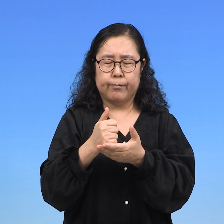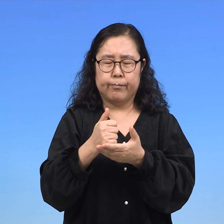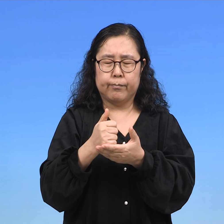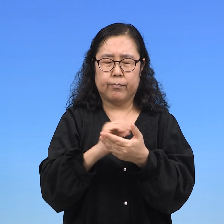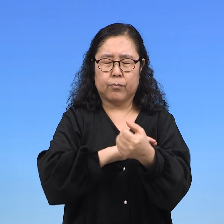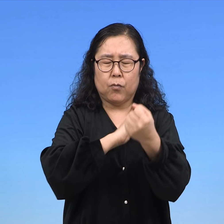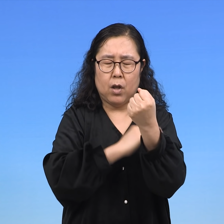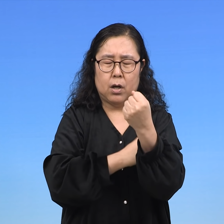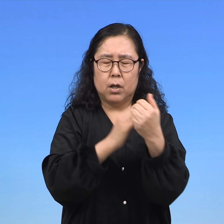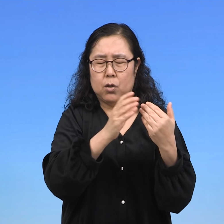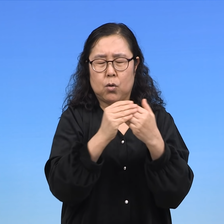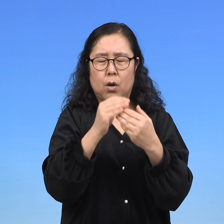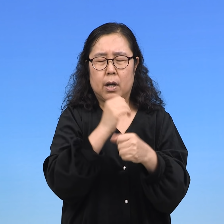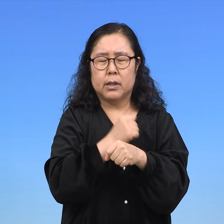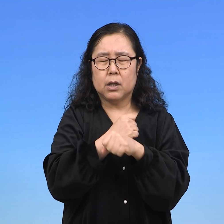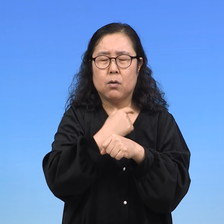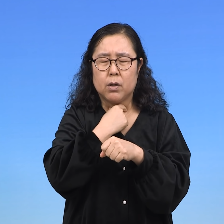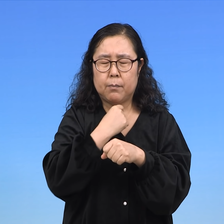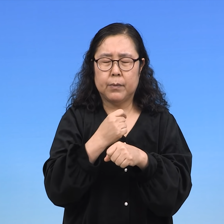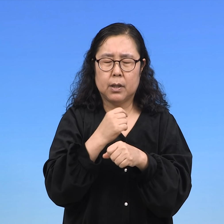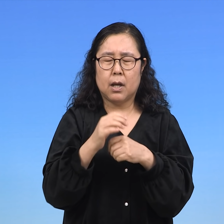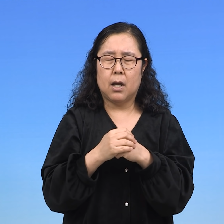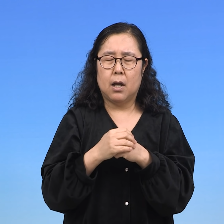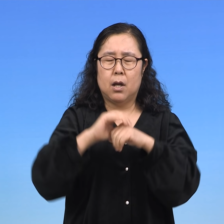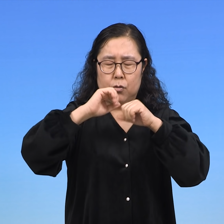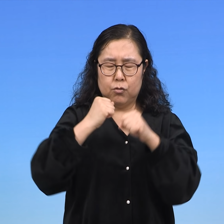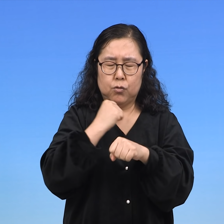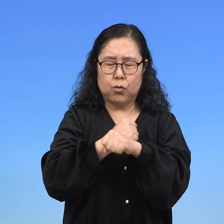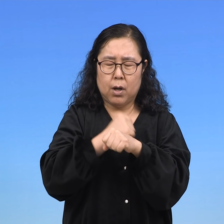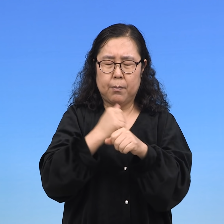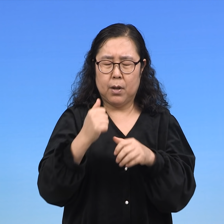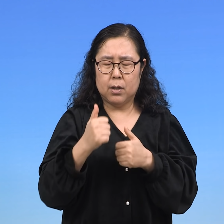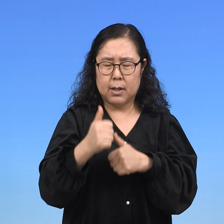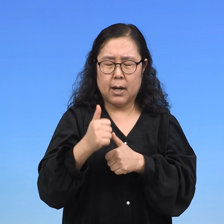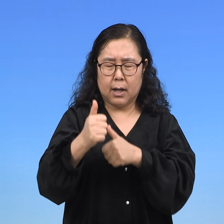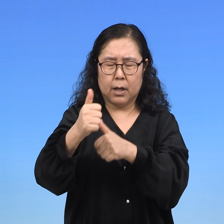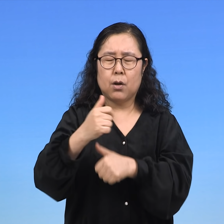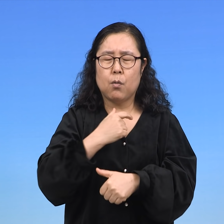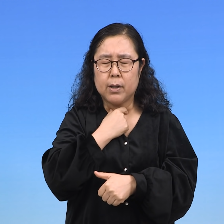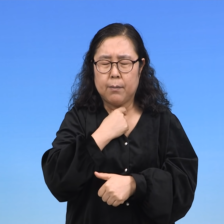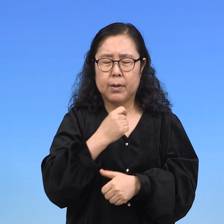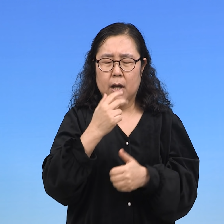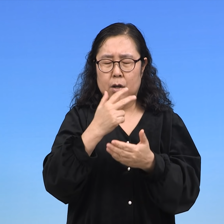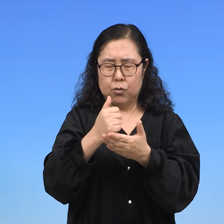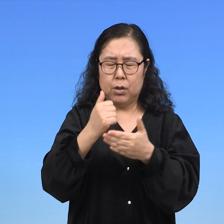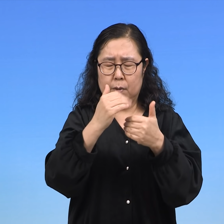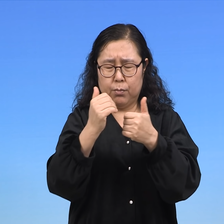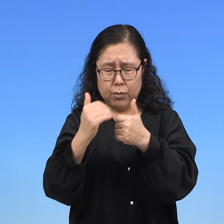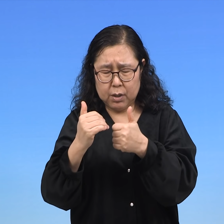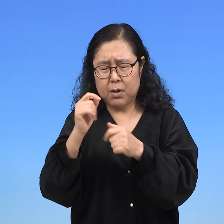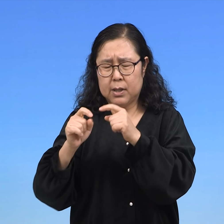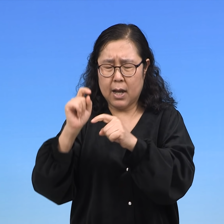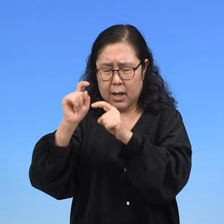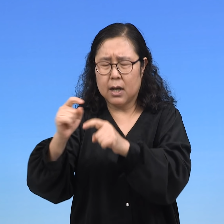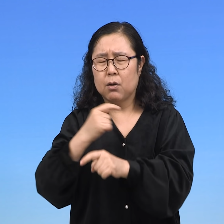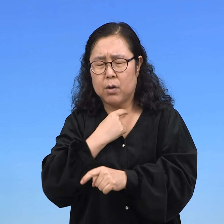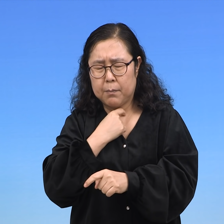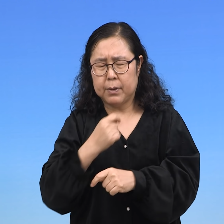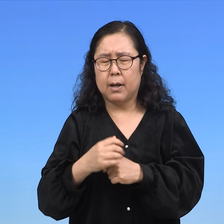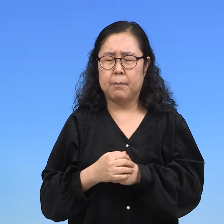원합니다. 그분이 주도해 가실 때 순종하며 뒤따르기를 원합니다. 주님이 부르시면